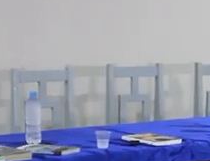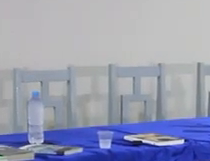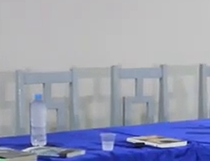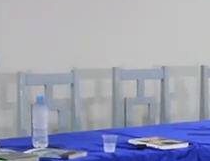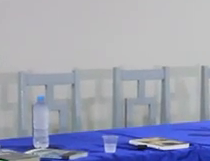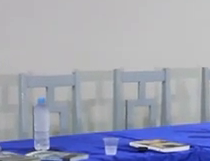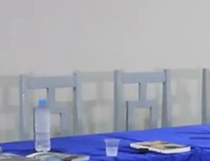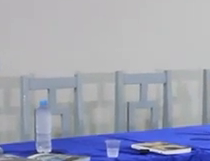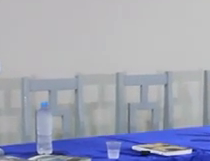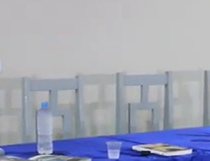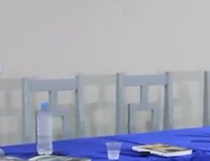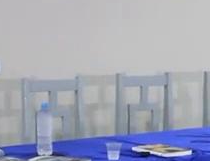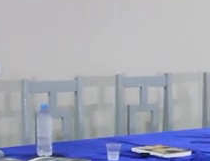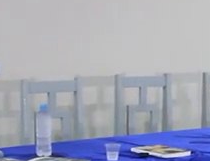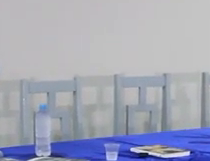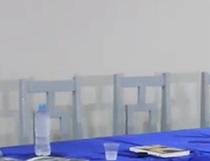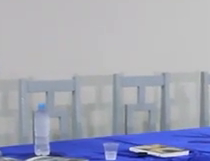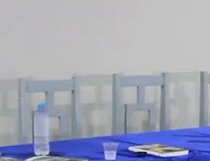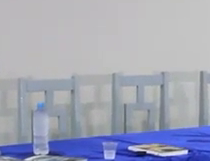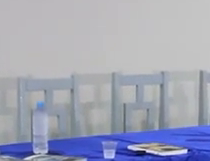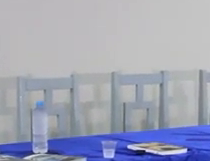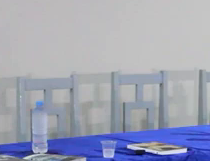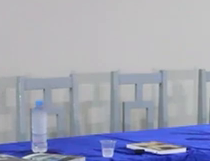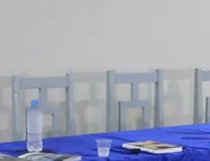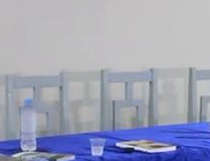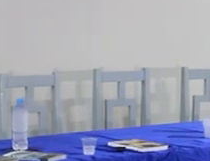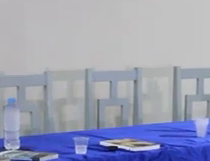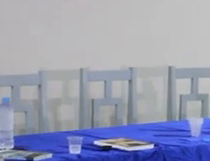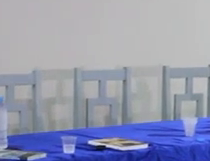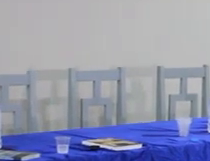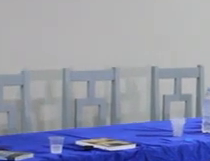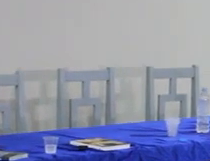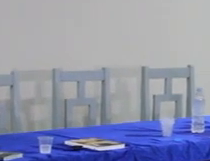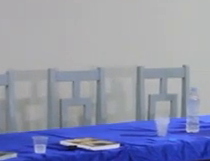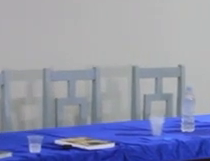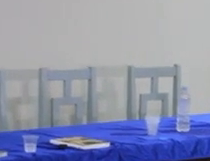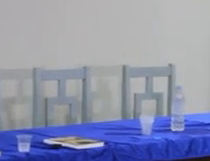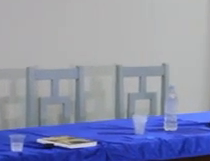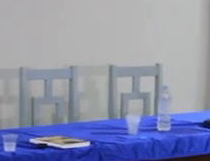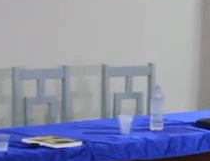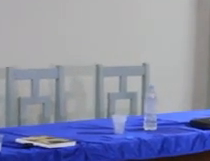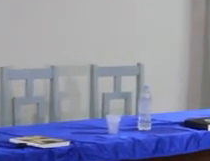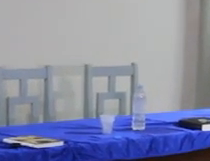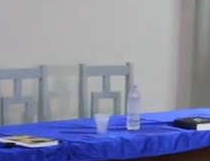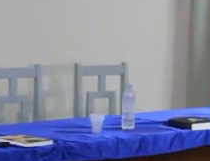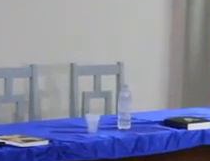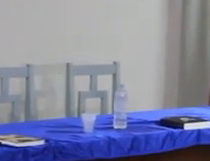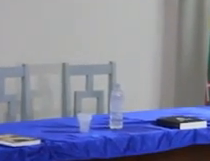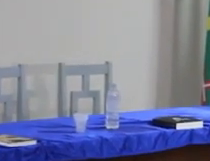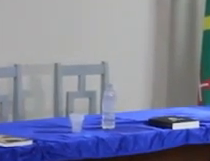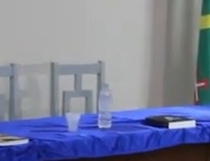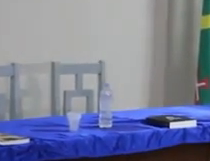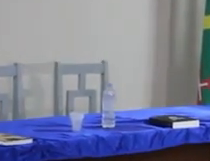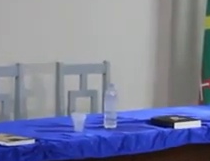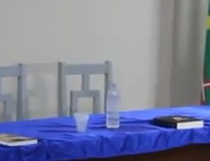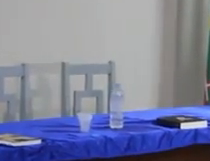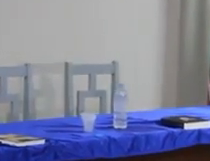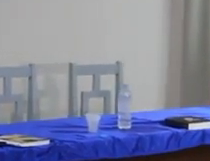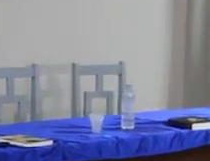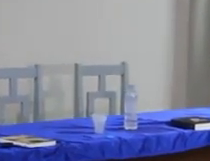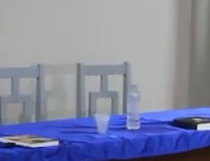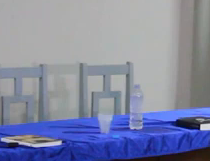na linha de crédito. Algum tempo atrás, eu acho que é uns 2 anos, não me lembro agora, mas foi